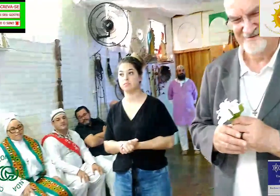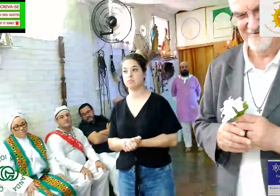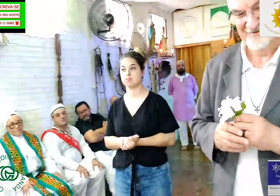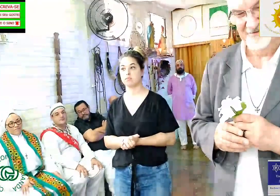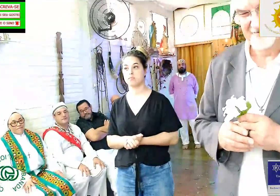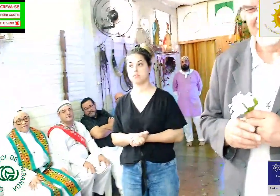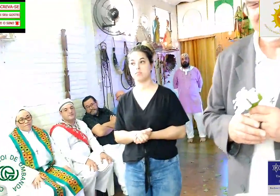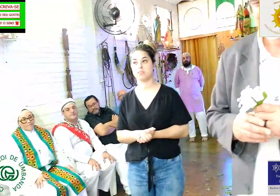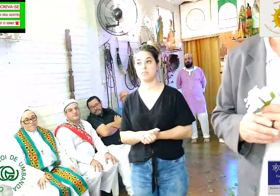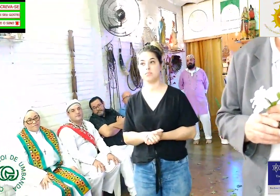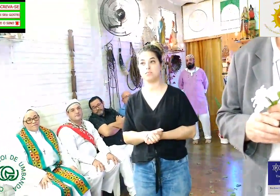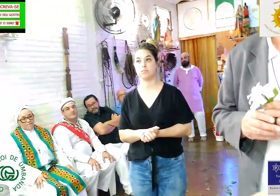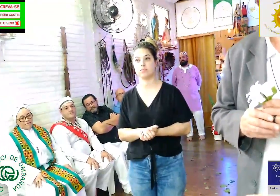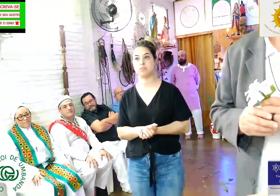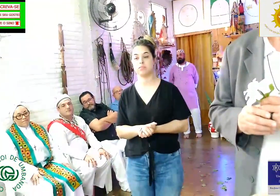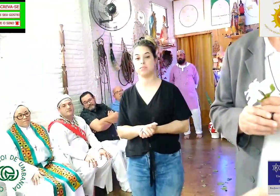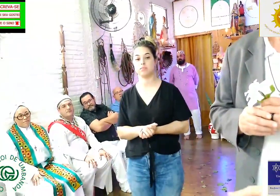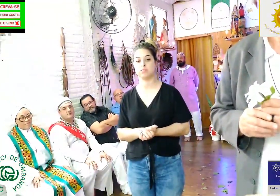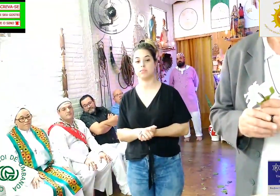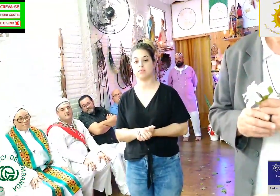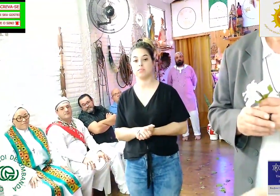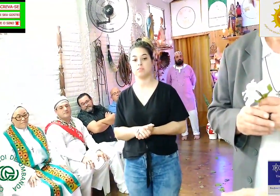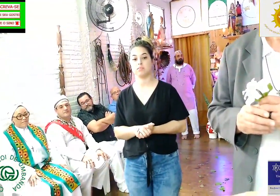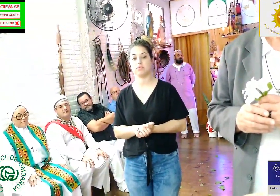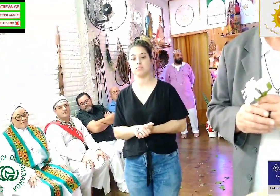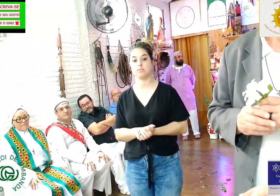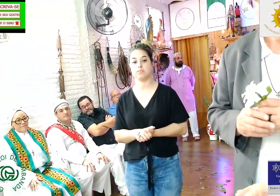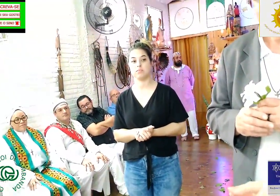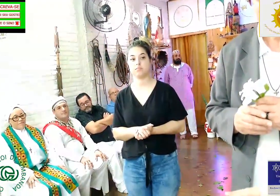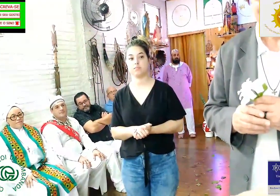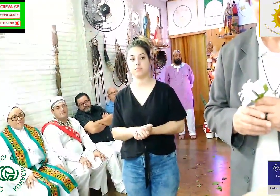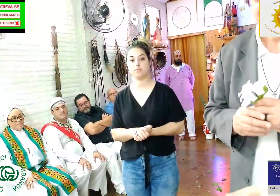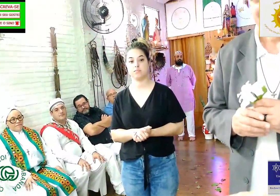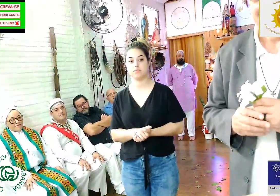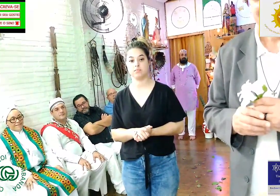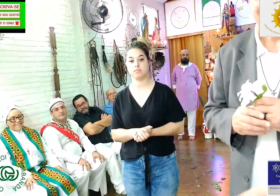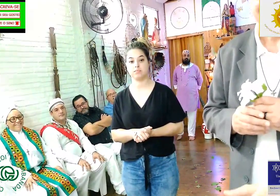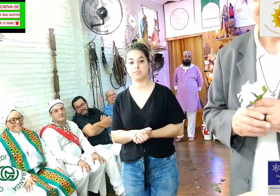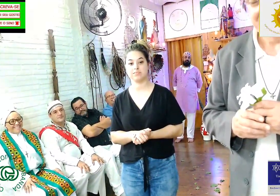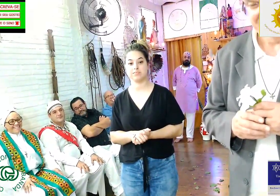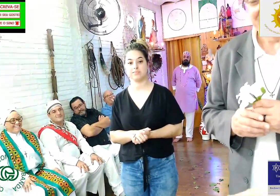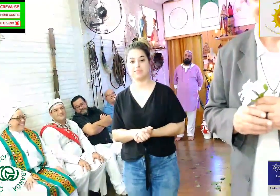para o senhor uma foto que era foto tirada com a Kodak.